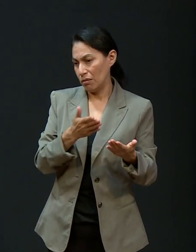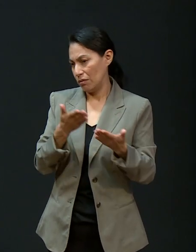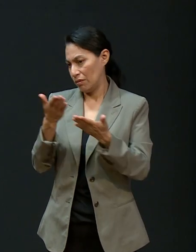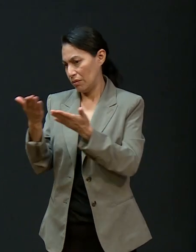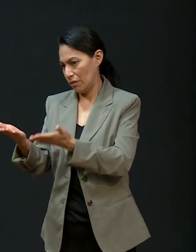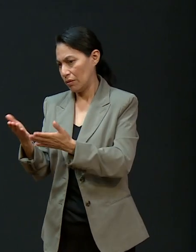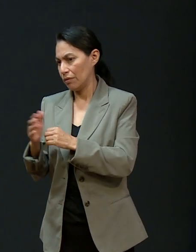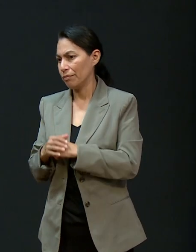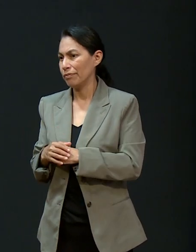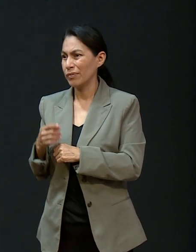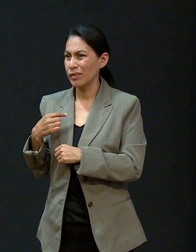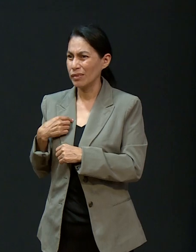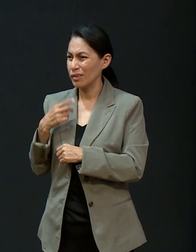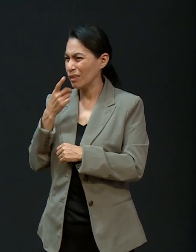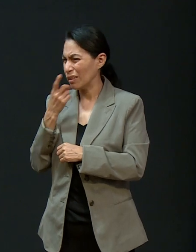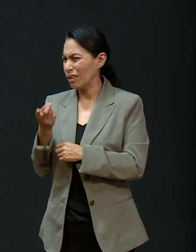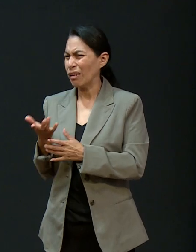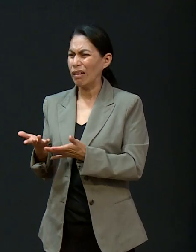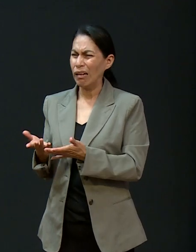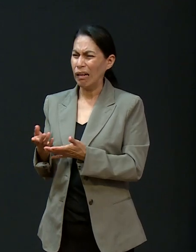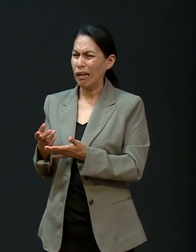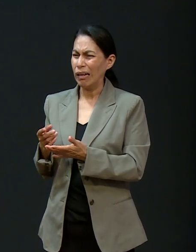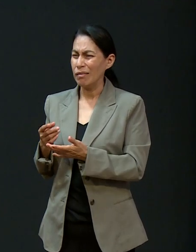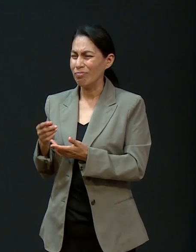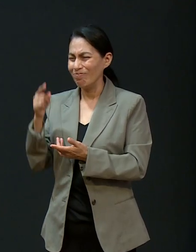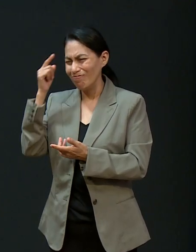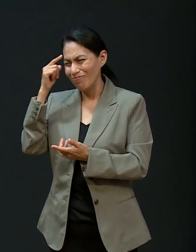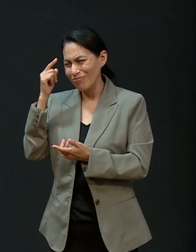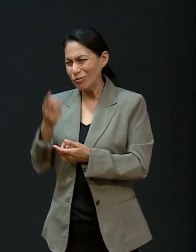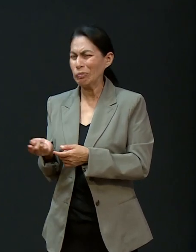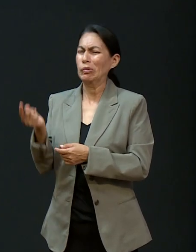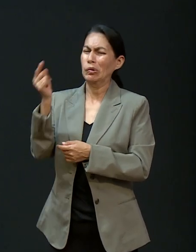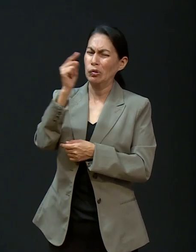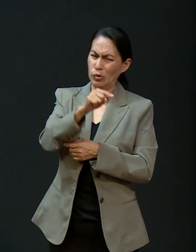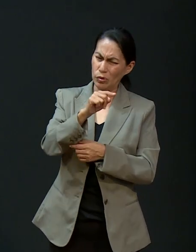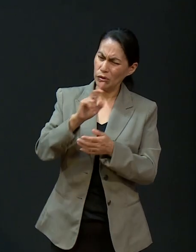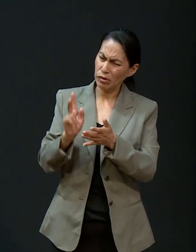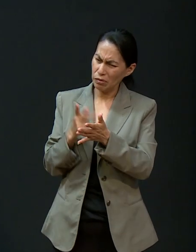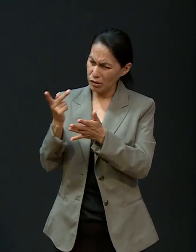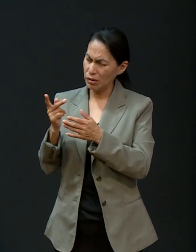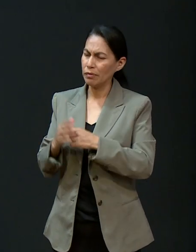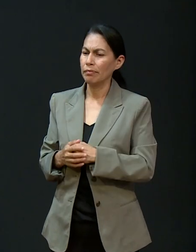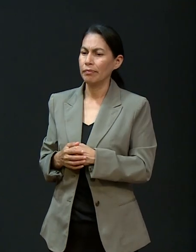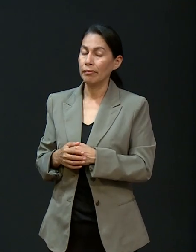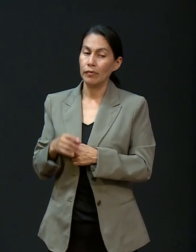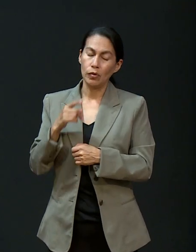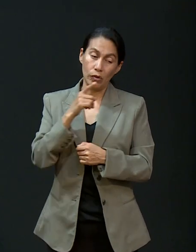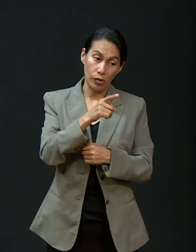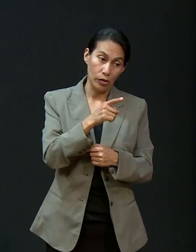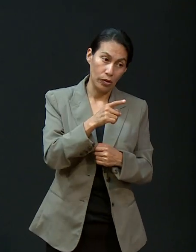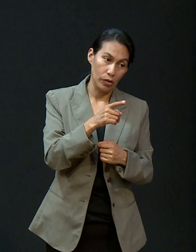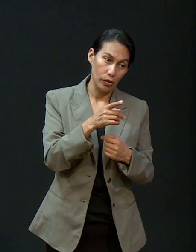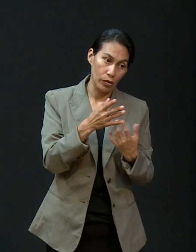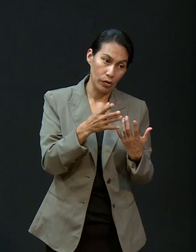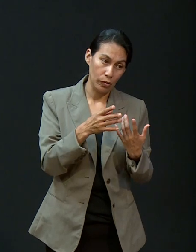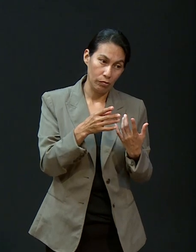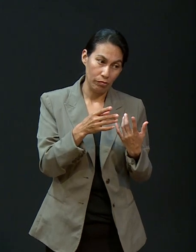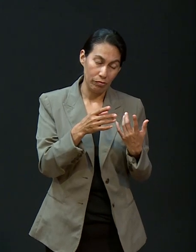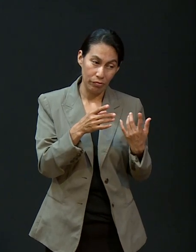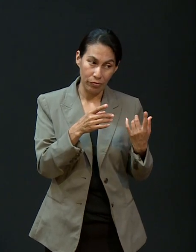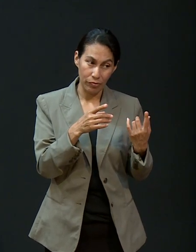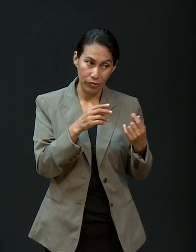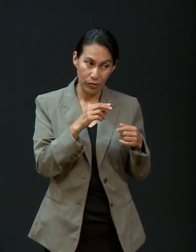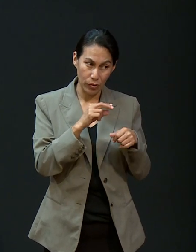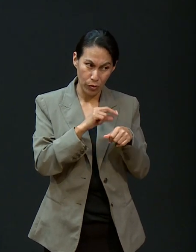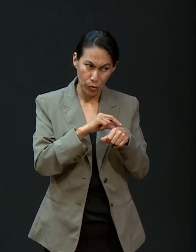Entonces yo llego y decía a Francisco, algo me dice que tengo que volver. Y vuelvo, y ahí pues tengo